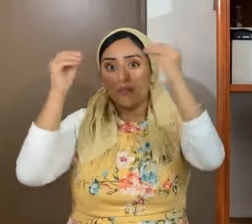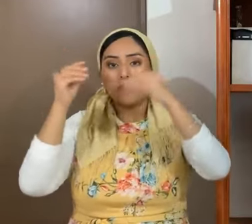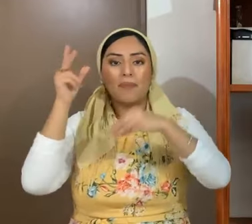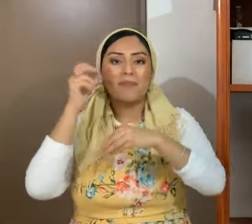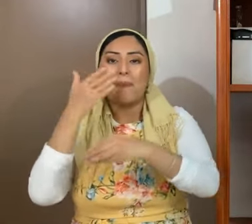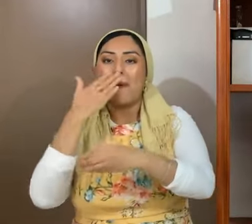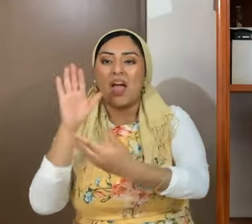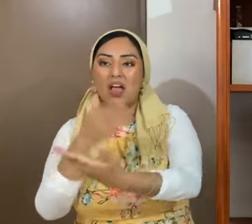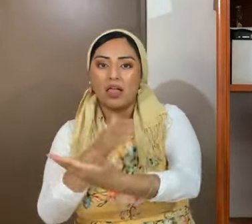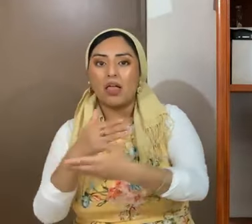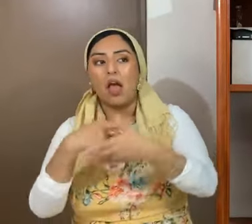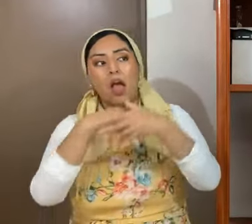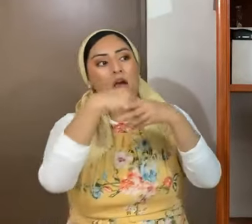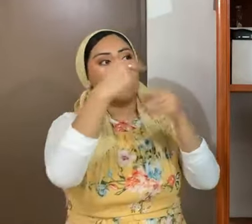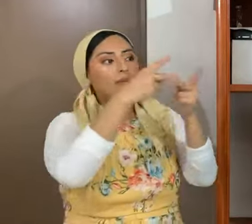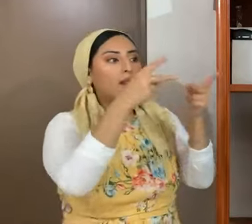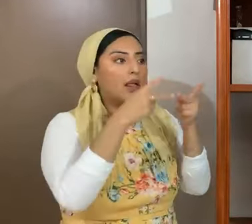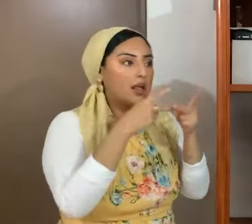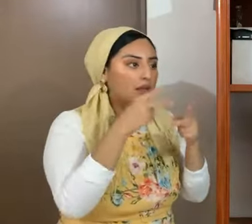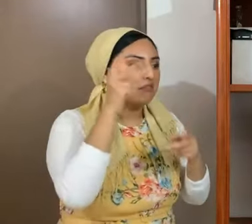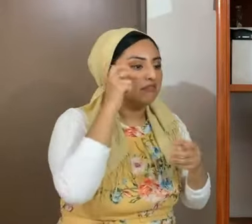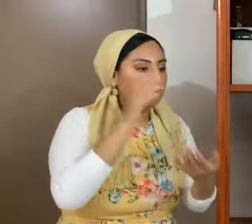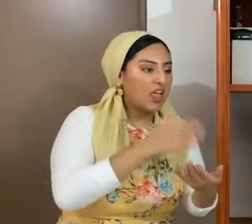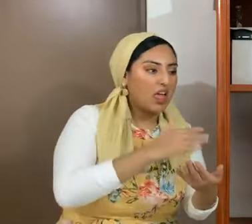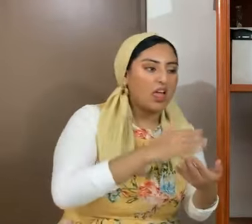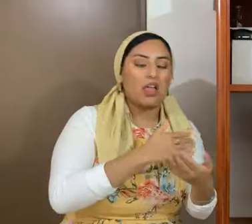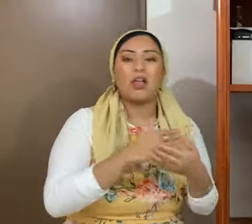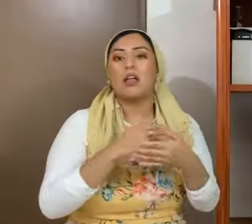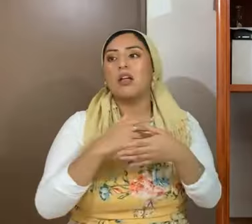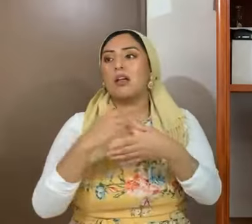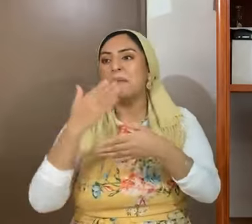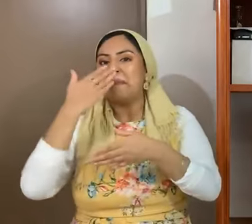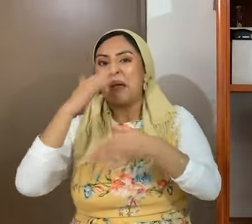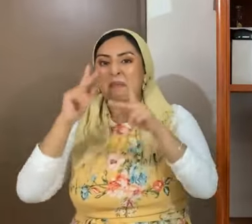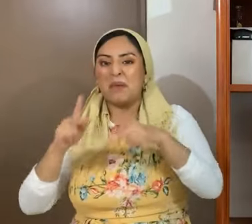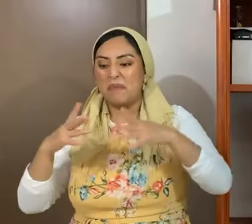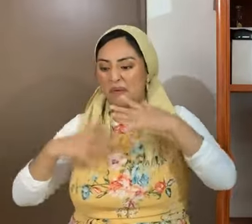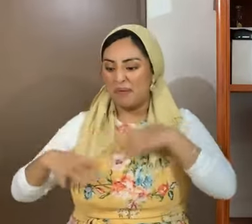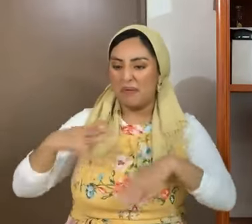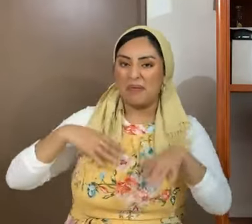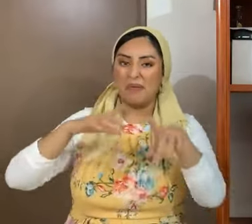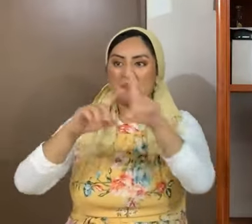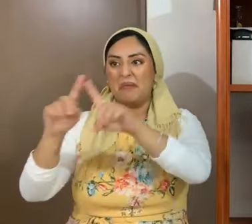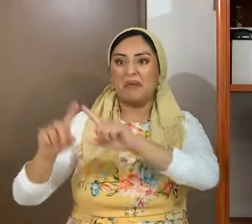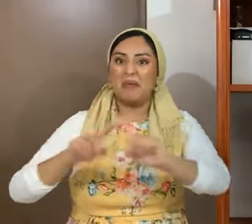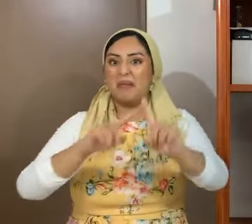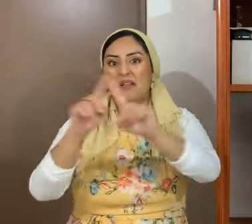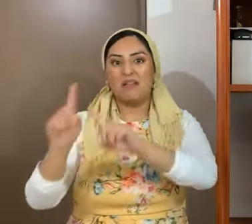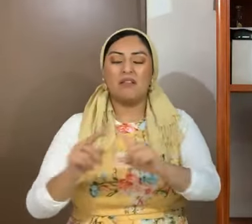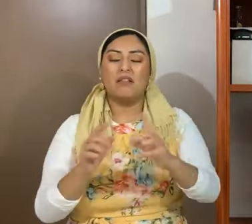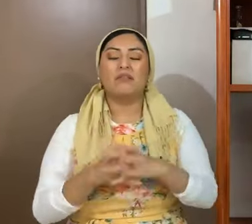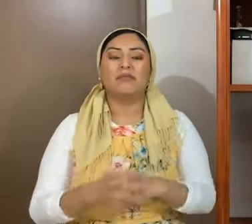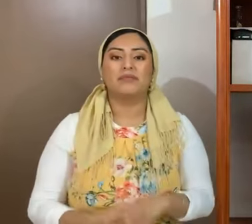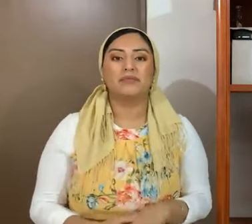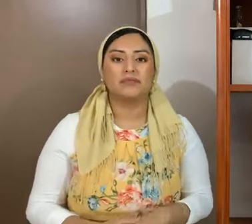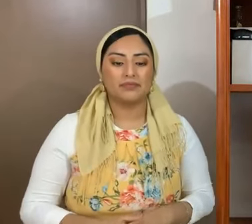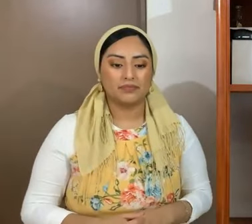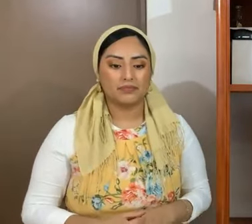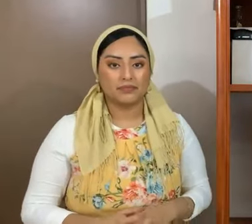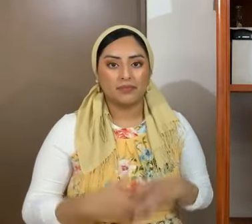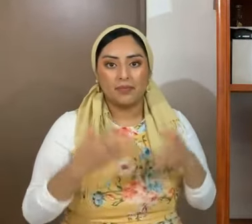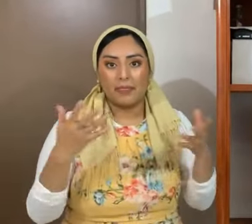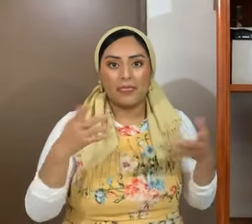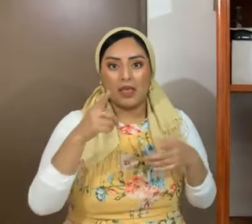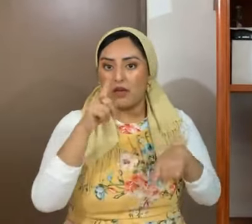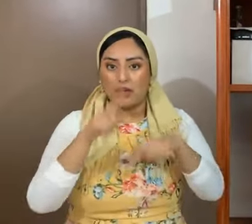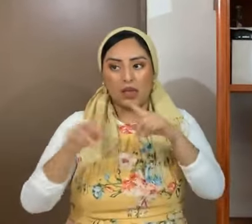música fea. Vas a una zapatería, hay música fea. Hay gente fea, hay personas de diferentes formas. Ya no puedo decir muchas cosas. Pero eso